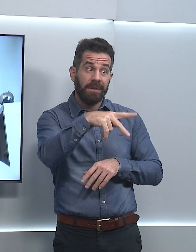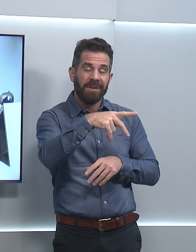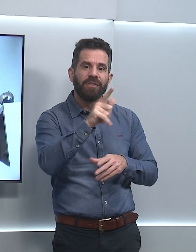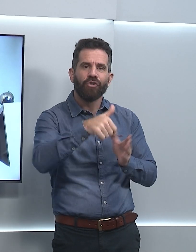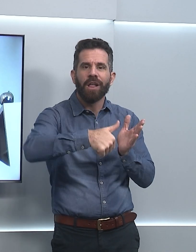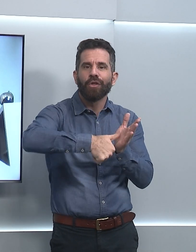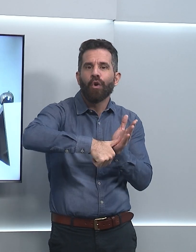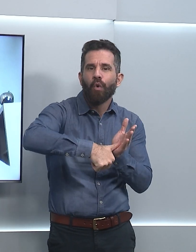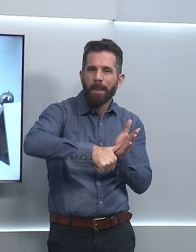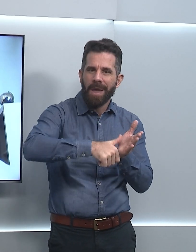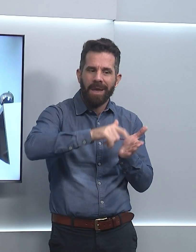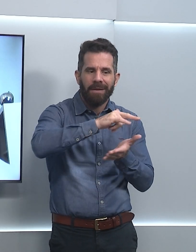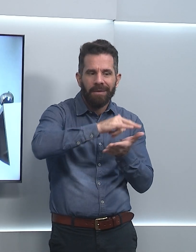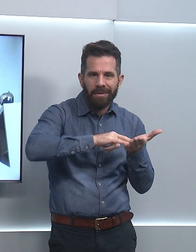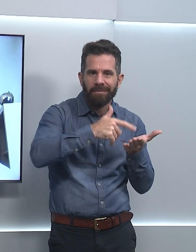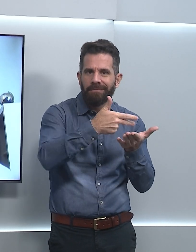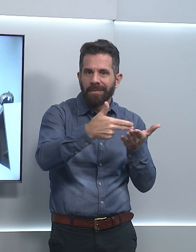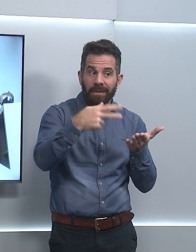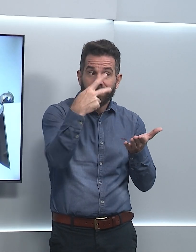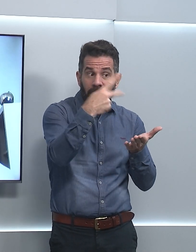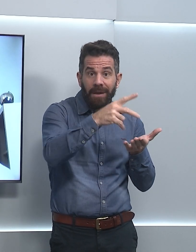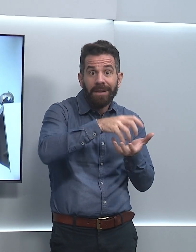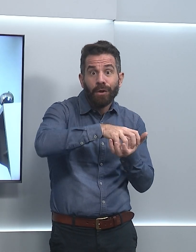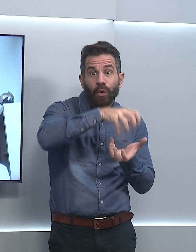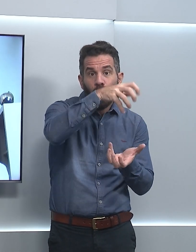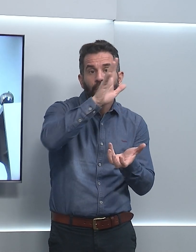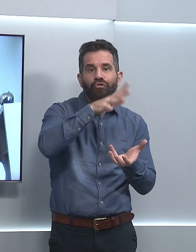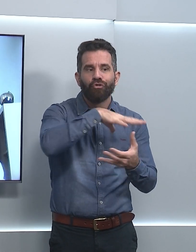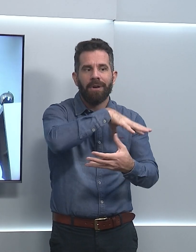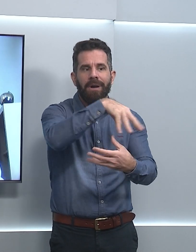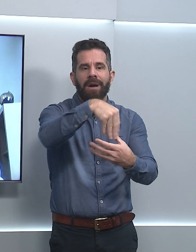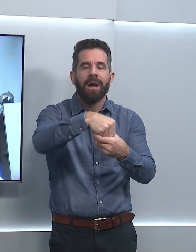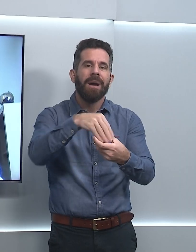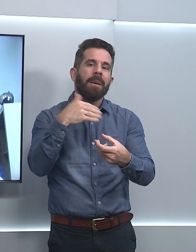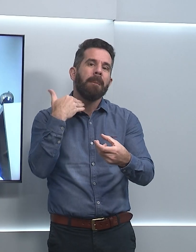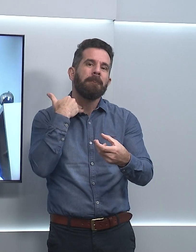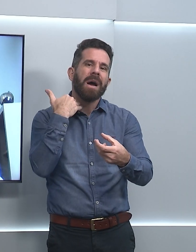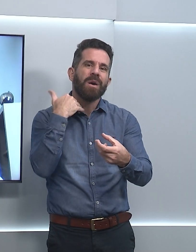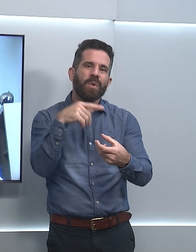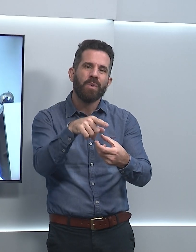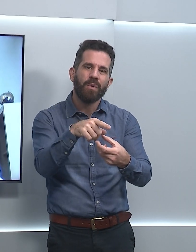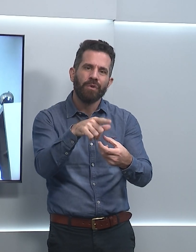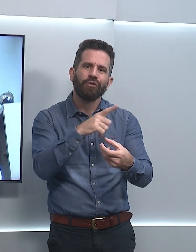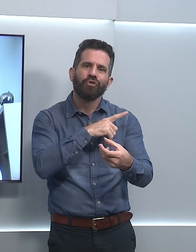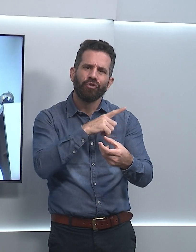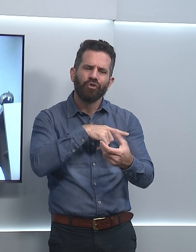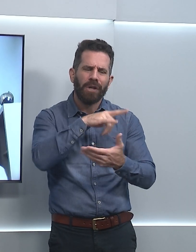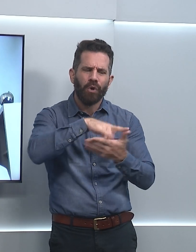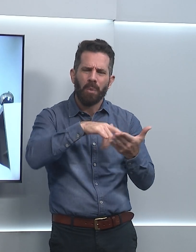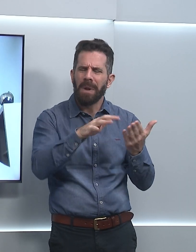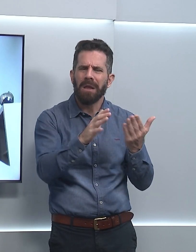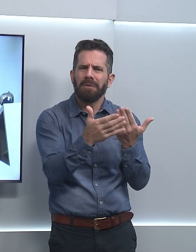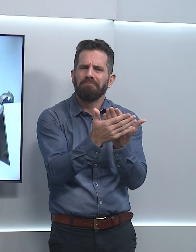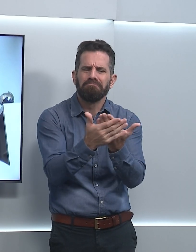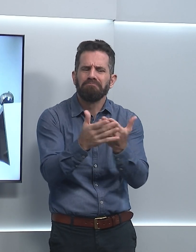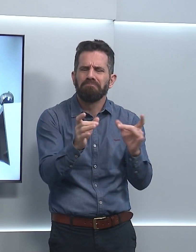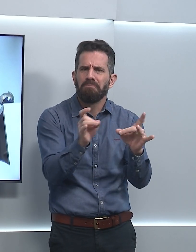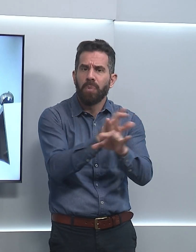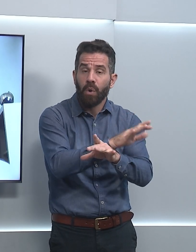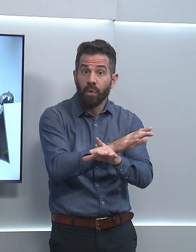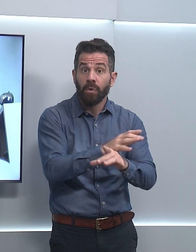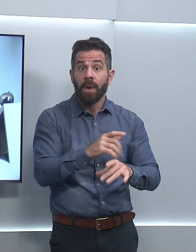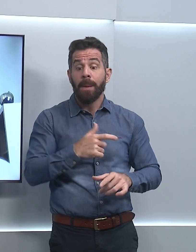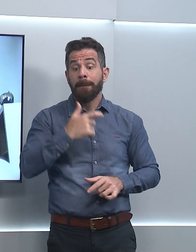parte do banco de dados de uma instituição financeira a qual ele fez alguma outra transação anteriormente, e